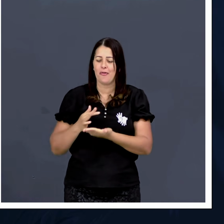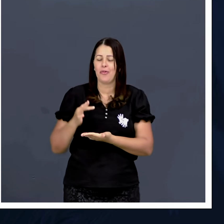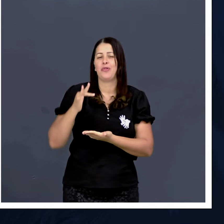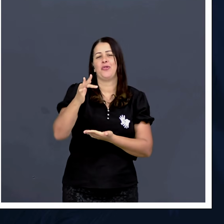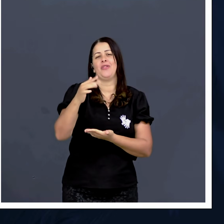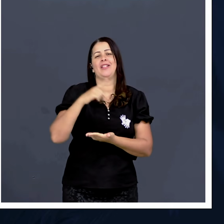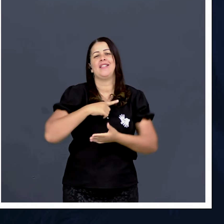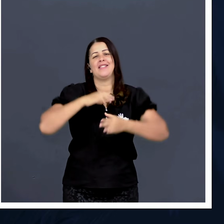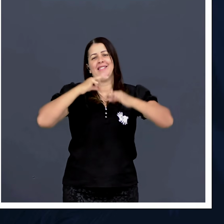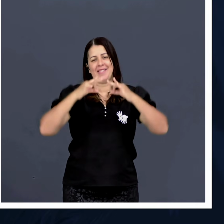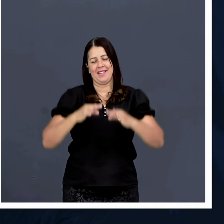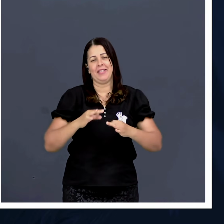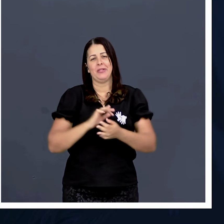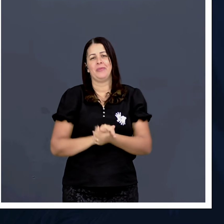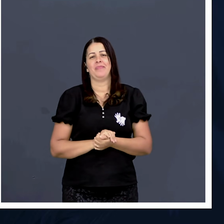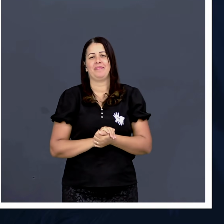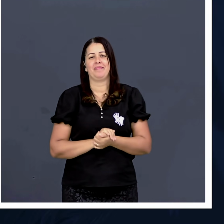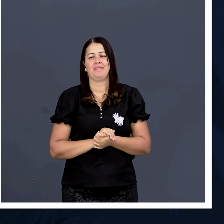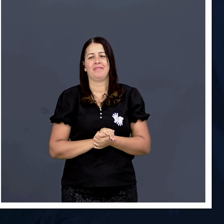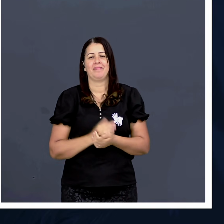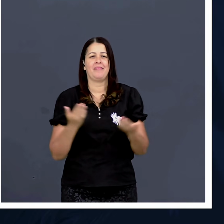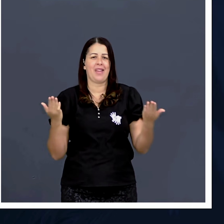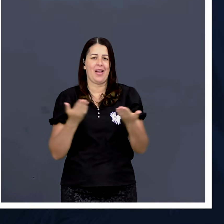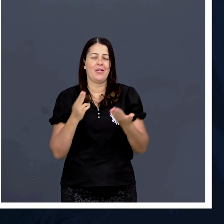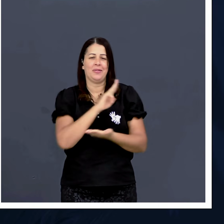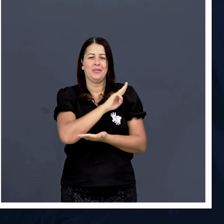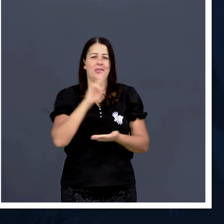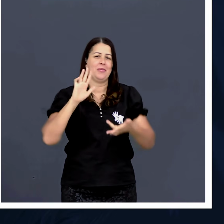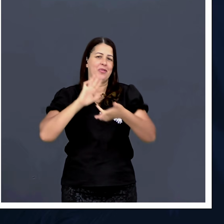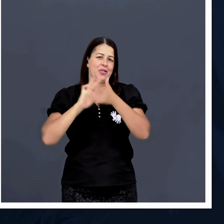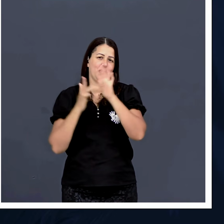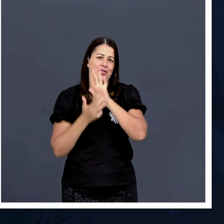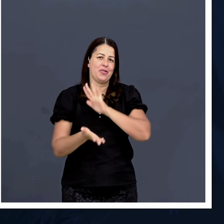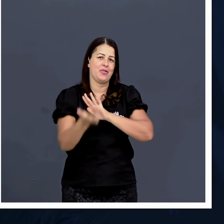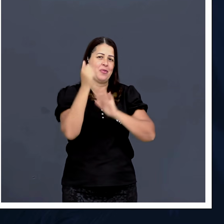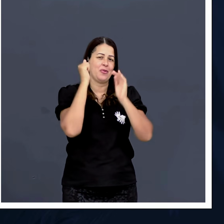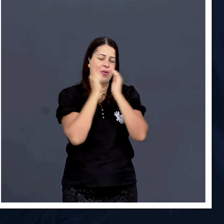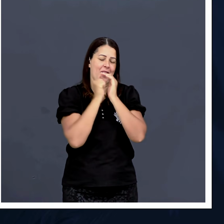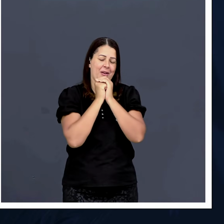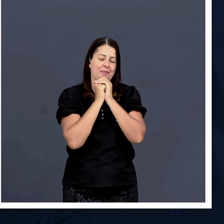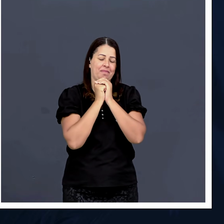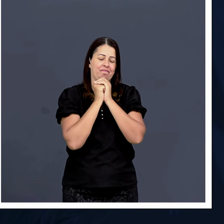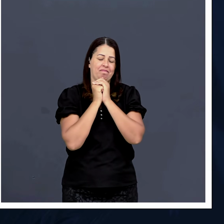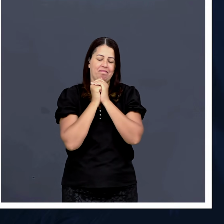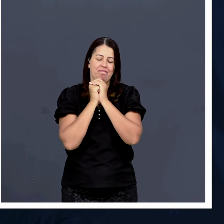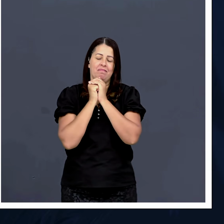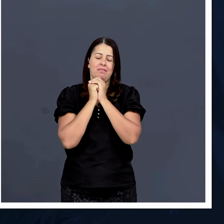vezes mais. Amém? E tome posse dessa palavra em nome de Jesus. Vamos orar? Oremos.